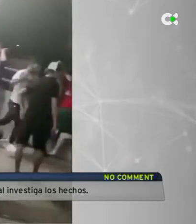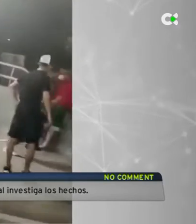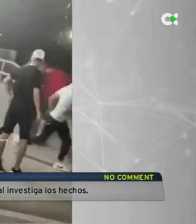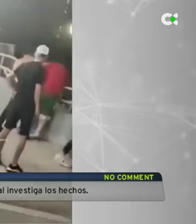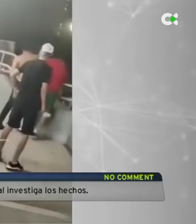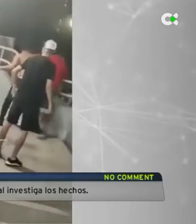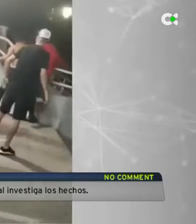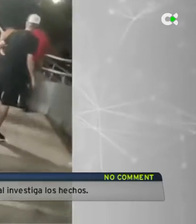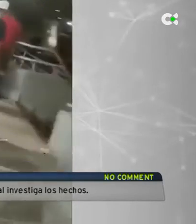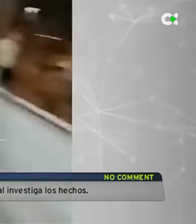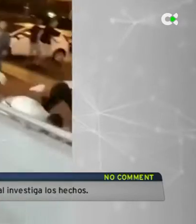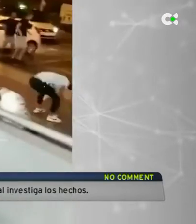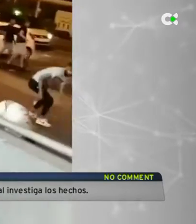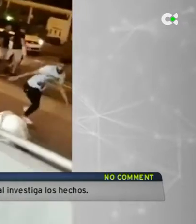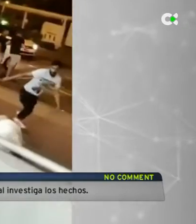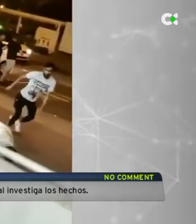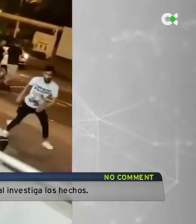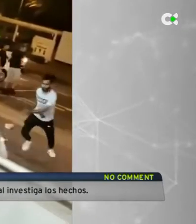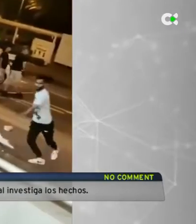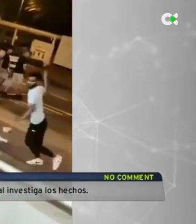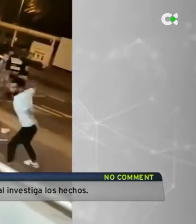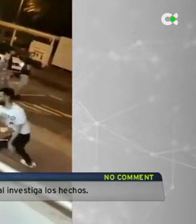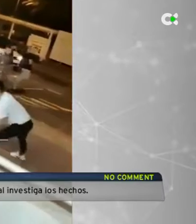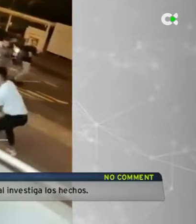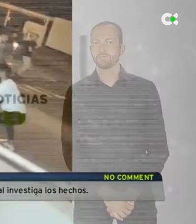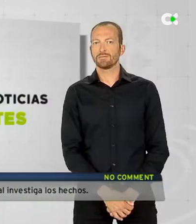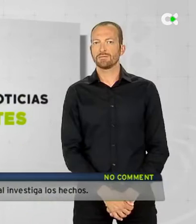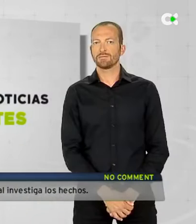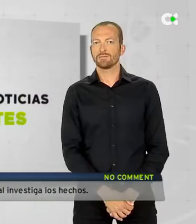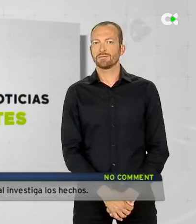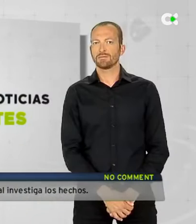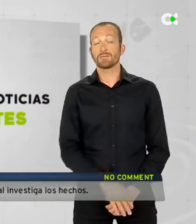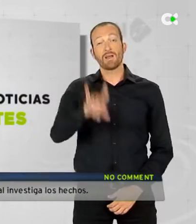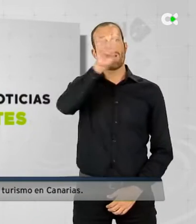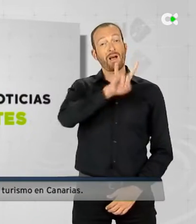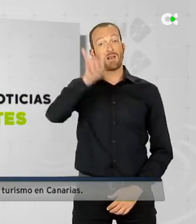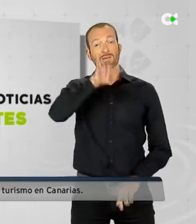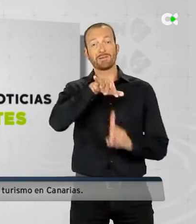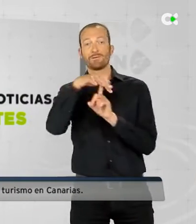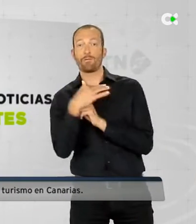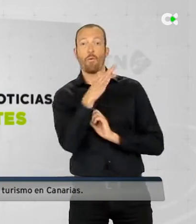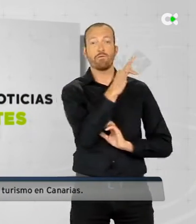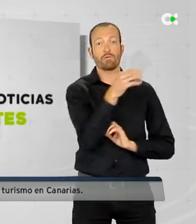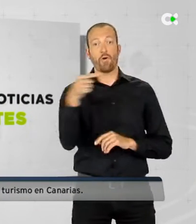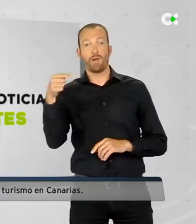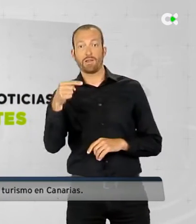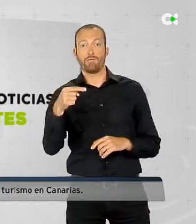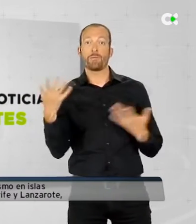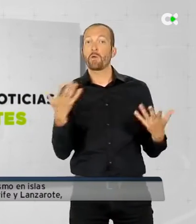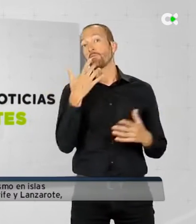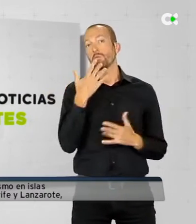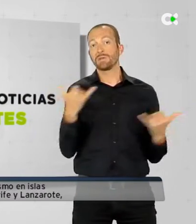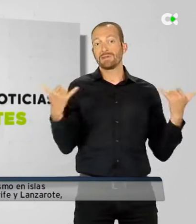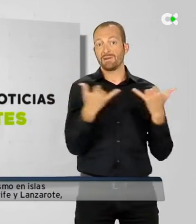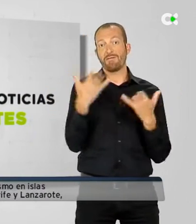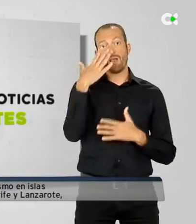Gracias. cara y cruz en el turismo en Canarias. Optimismo